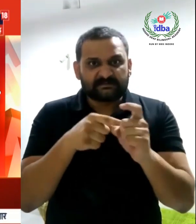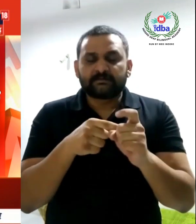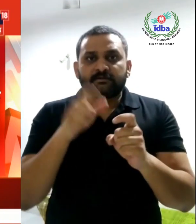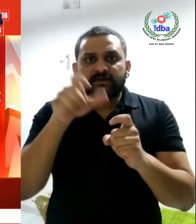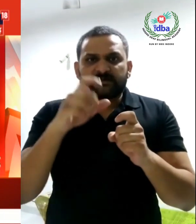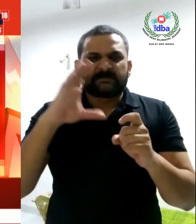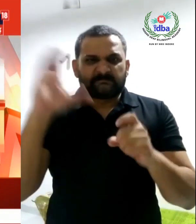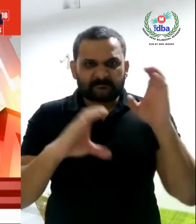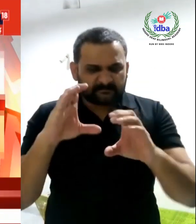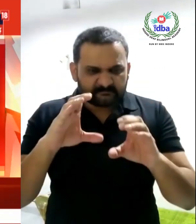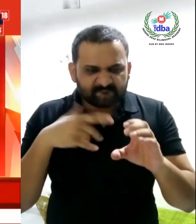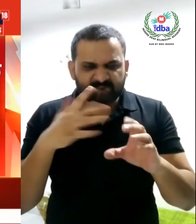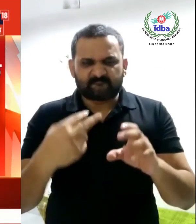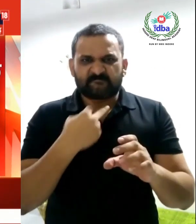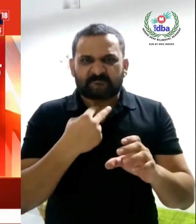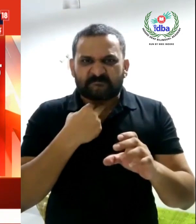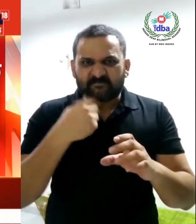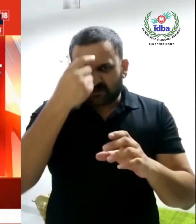निवेशकों को फंसना पड़ता था।